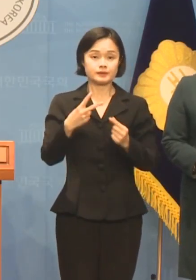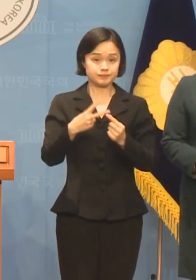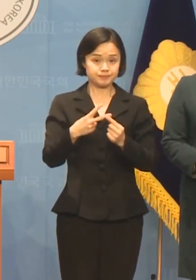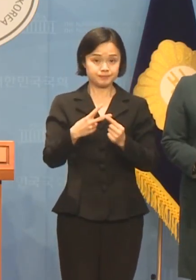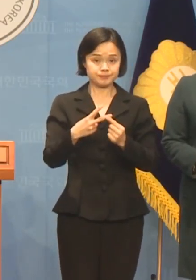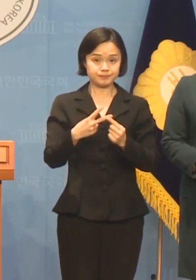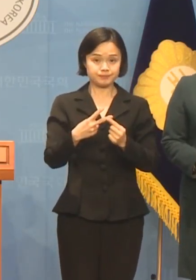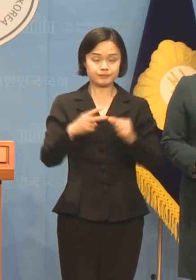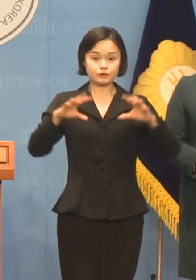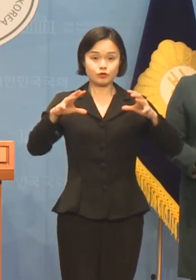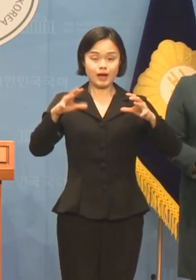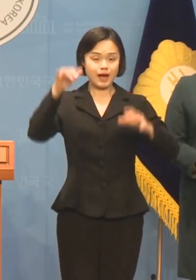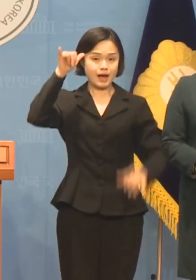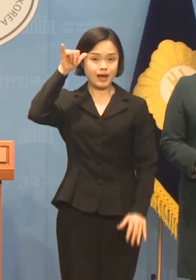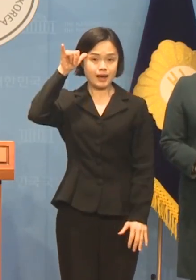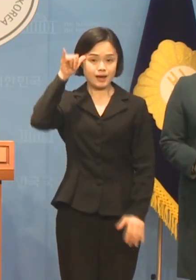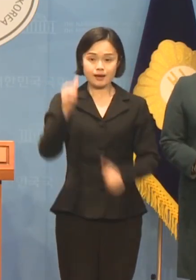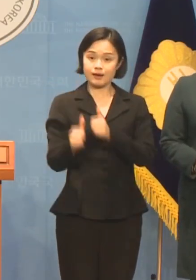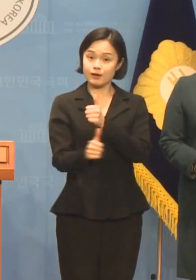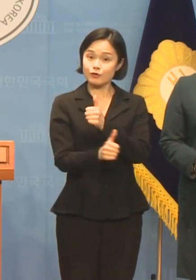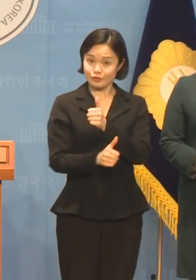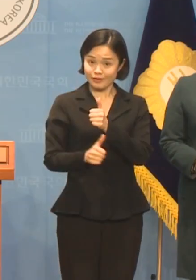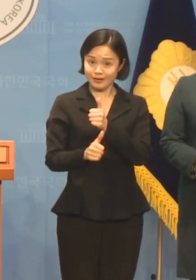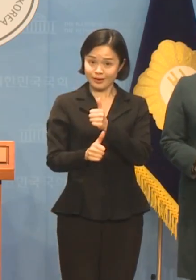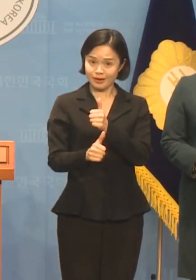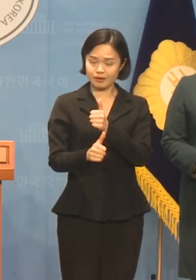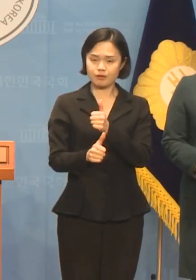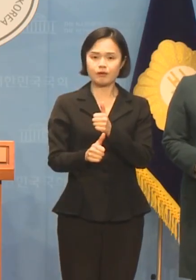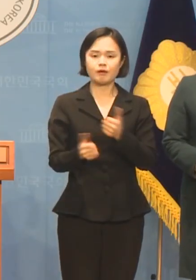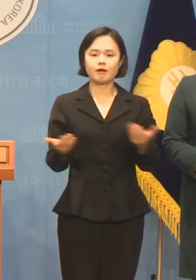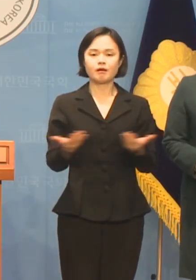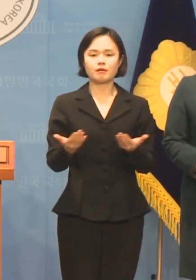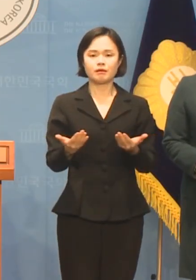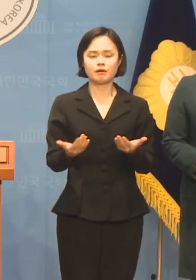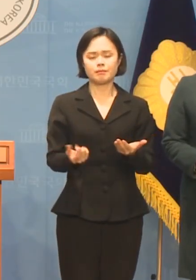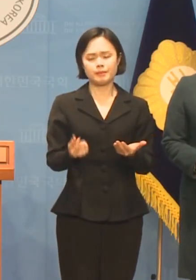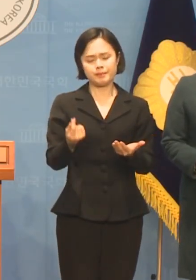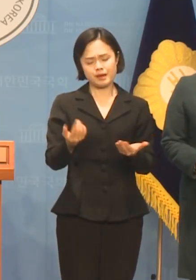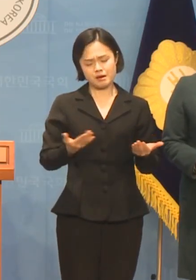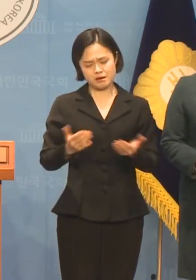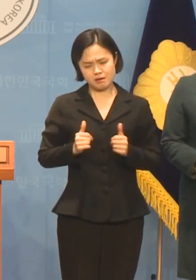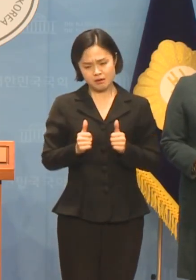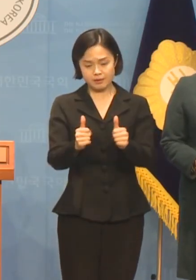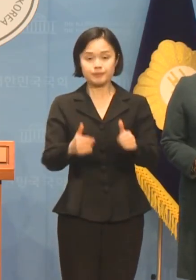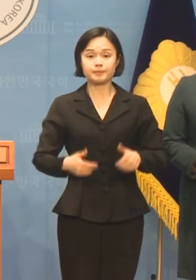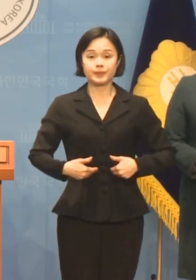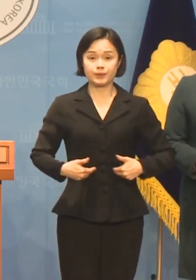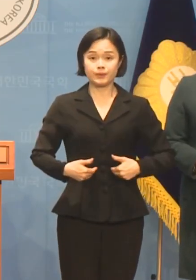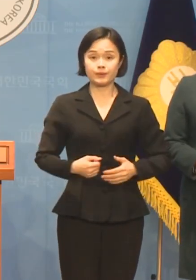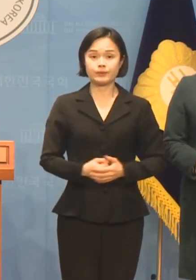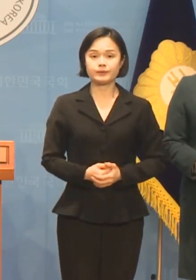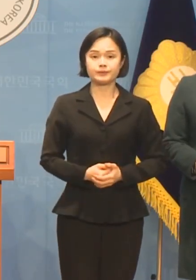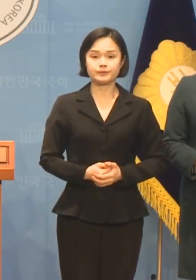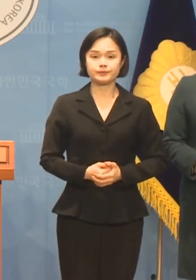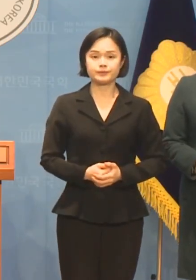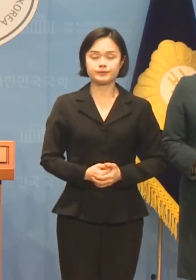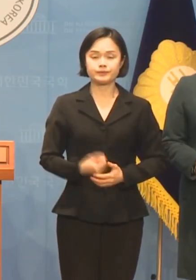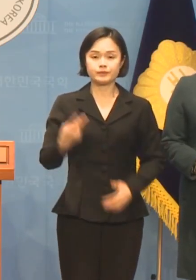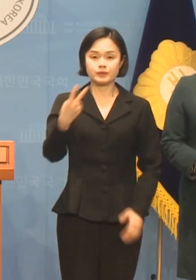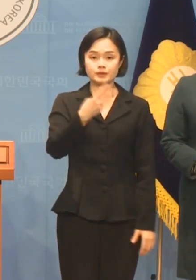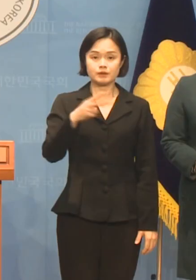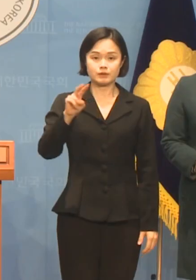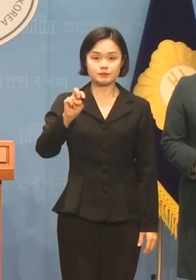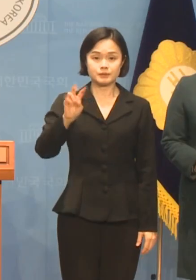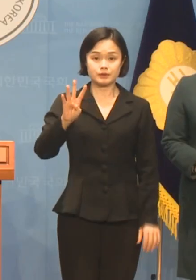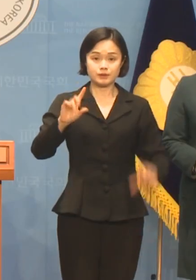국가 AI위원회가 신속하게 제1을 해야 합니다. 대한민국 22대 국회의 2024년 가장